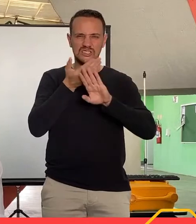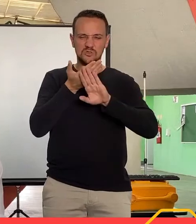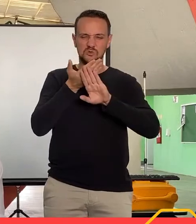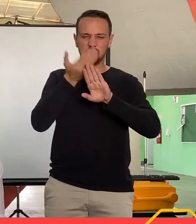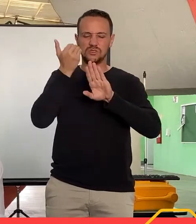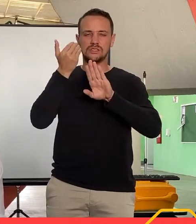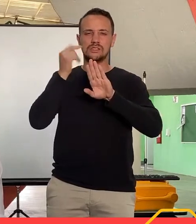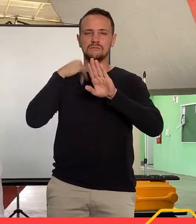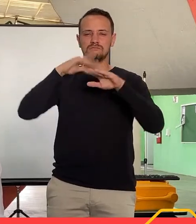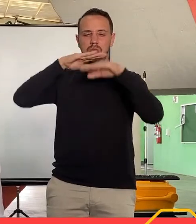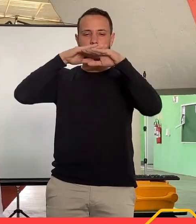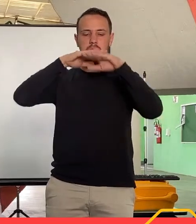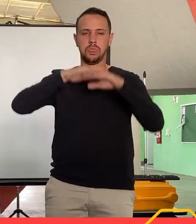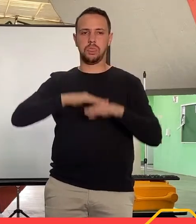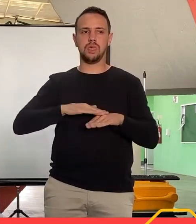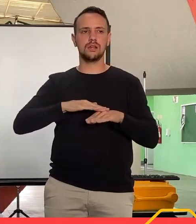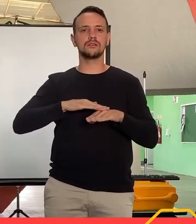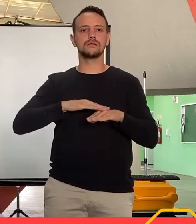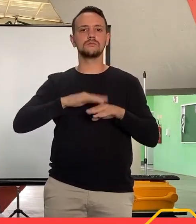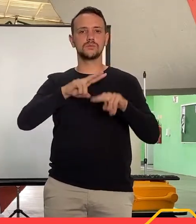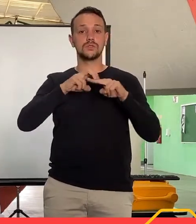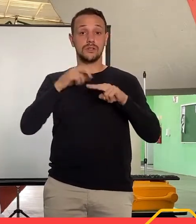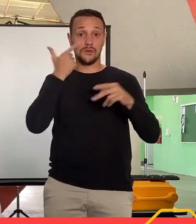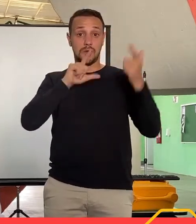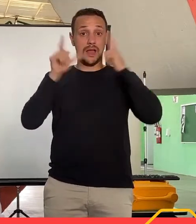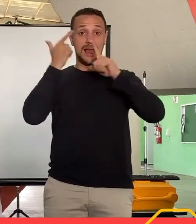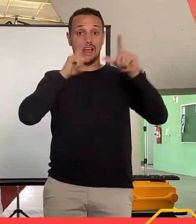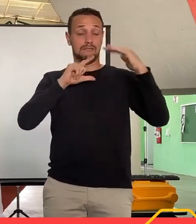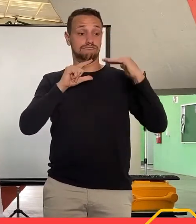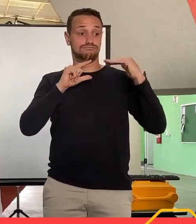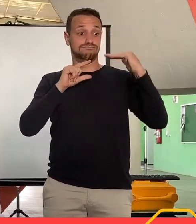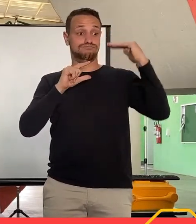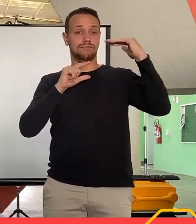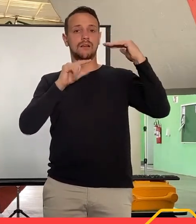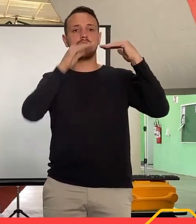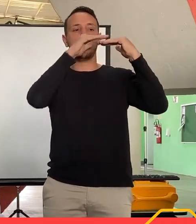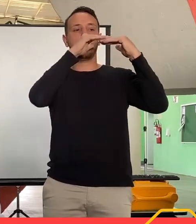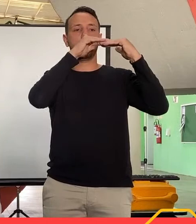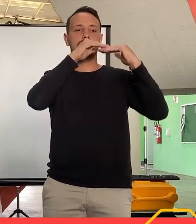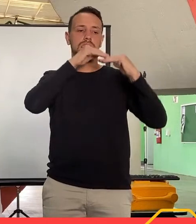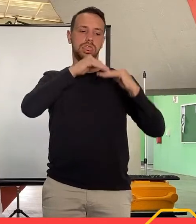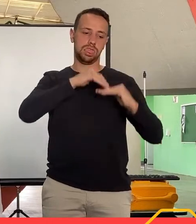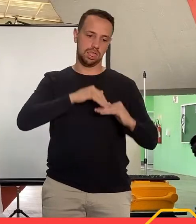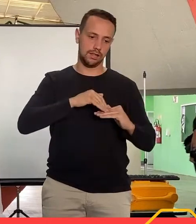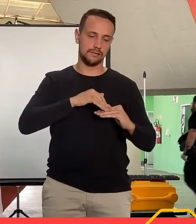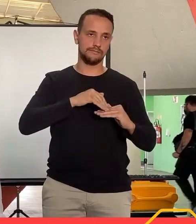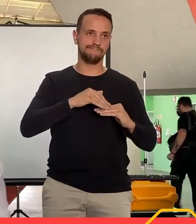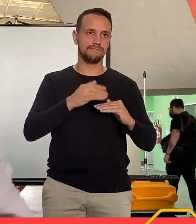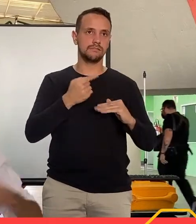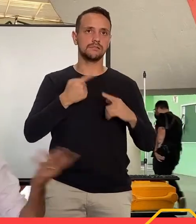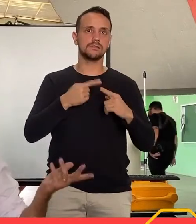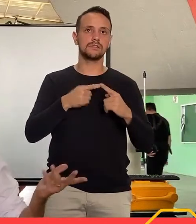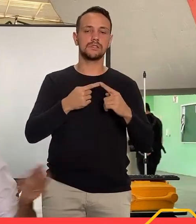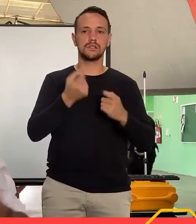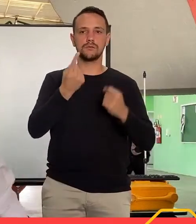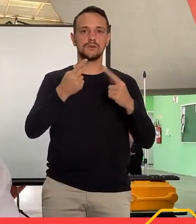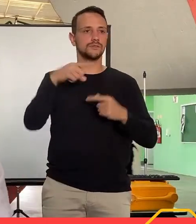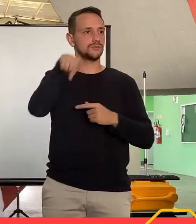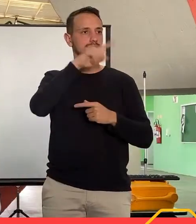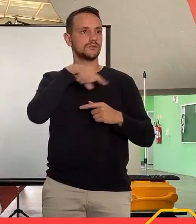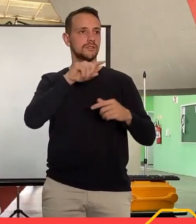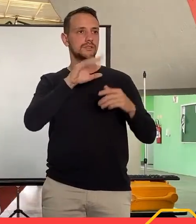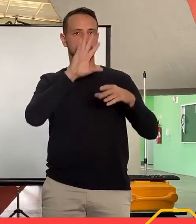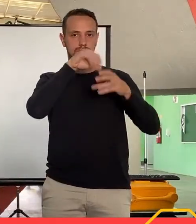na humanidade em relação a essas conquistas, né? Ou pelo menos aquilo que nós, que estamos numa